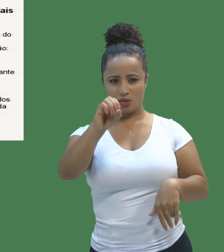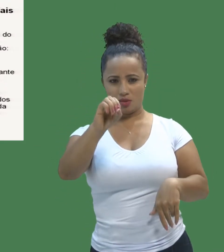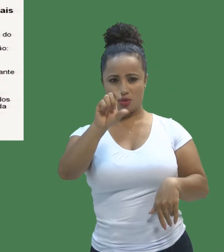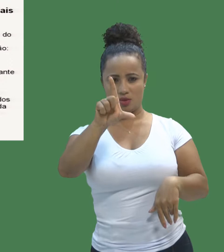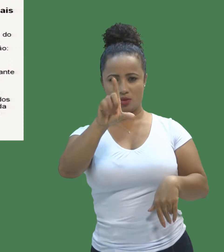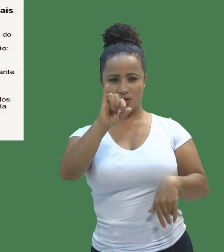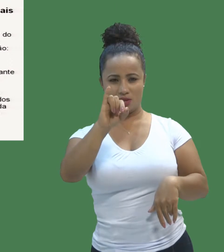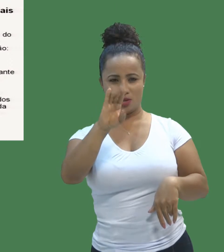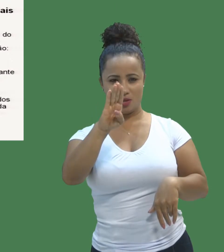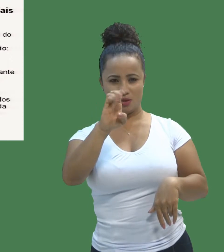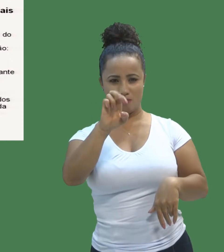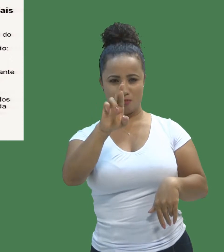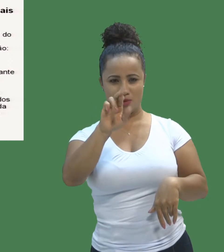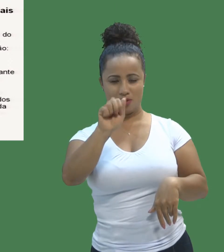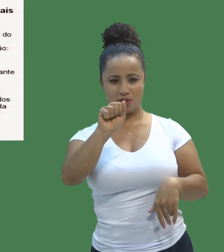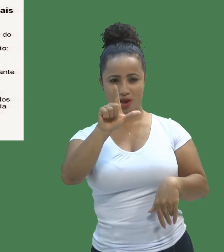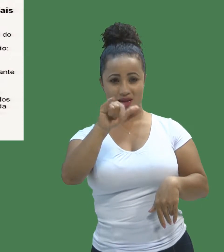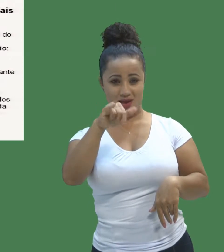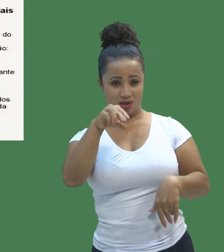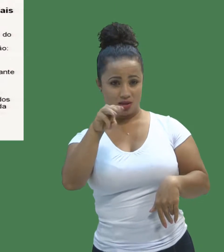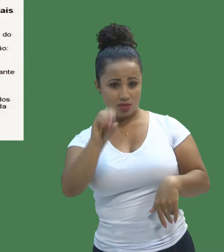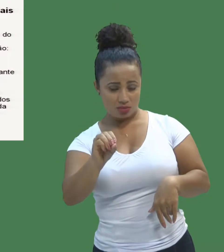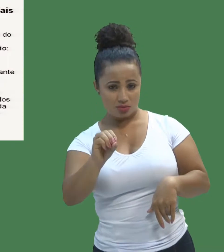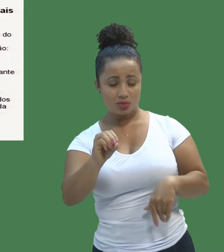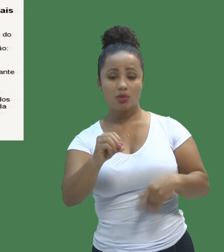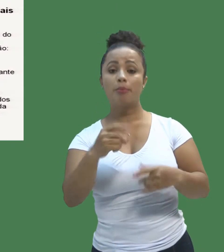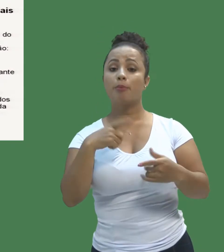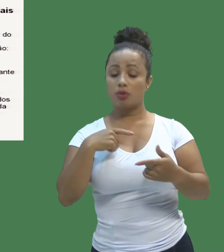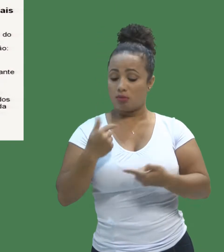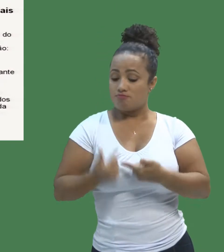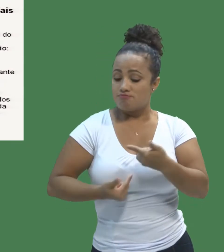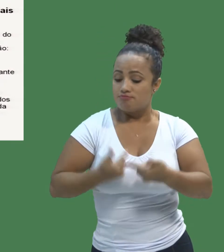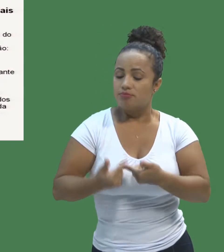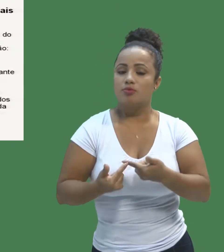essa liberdade de mercado e dos processos de produção,